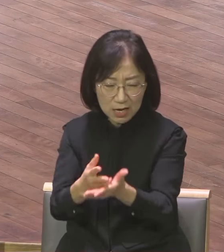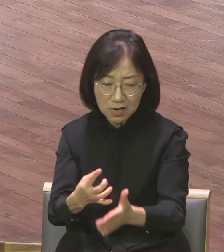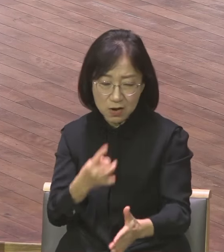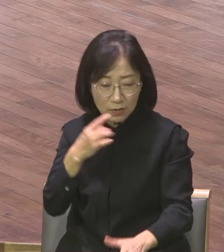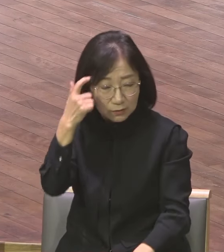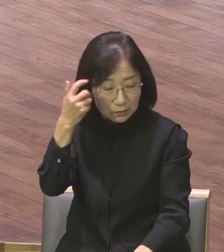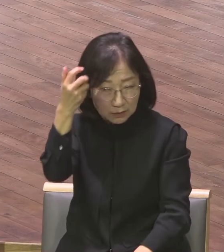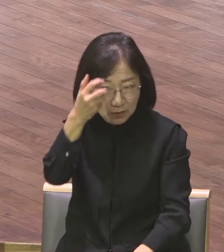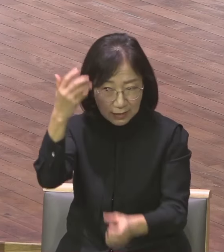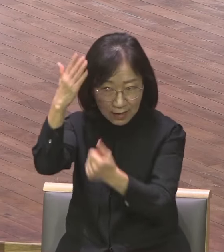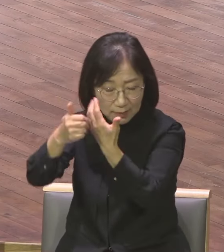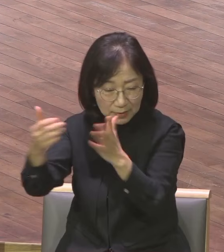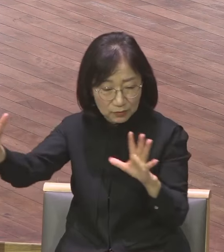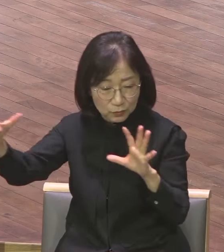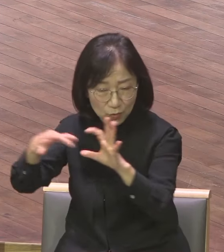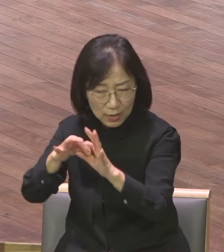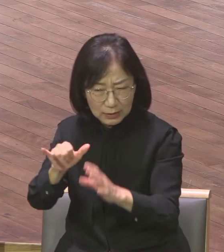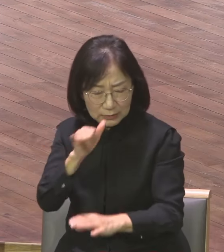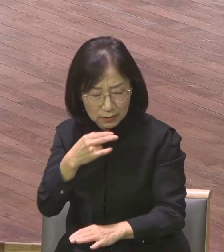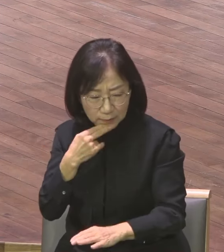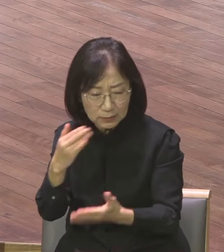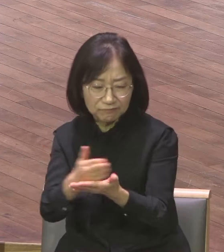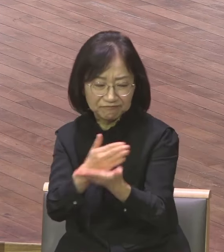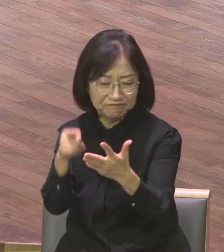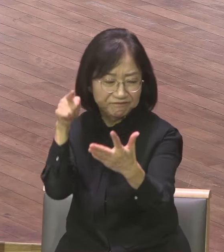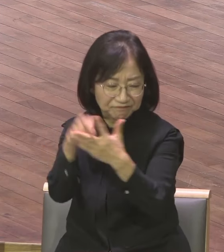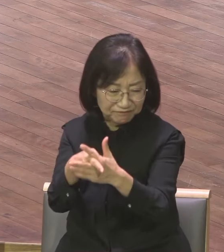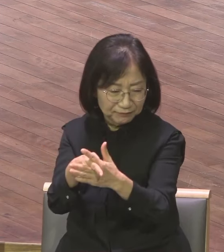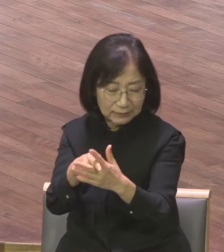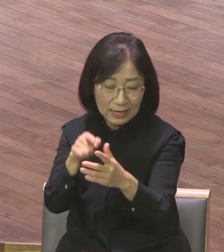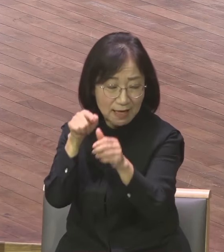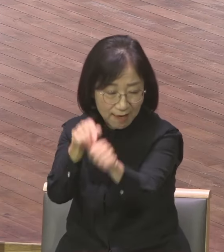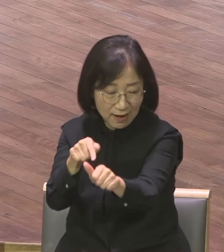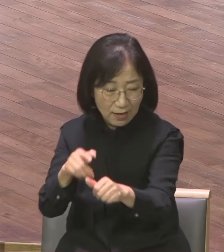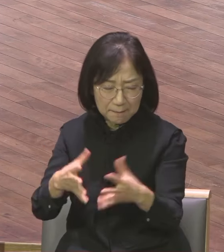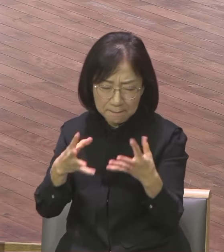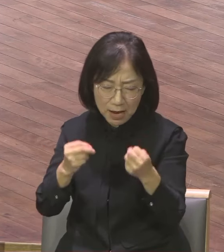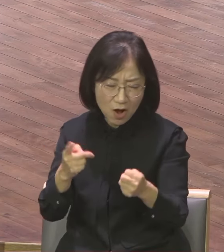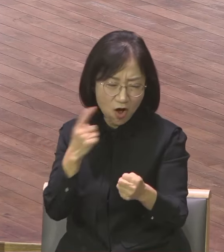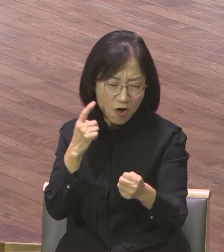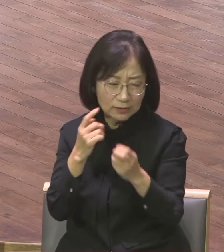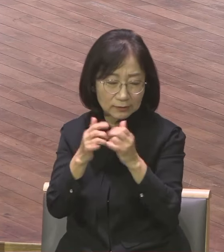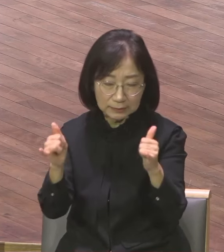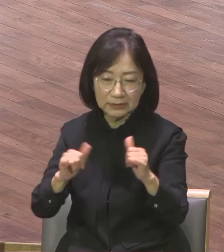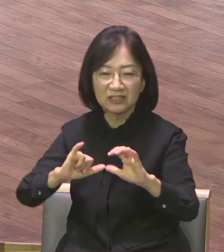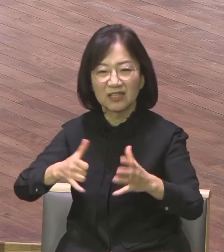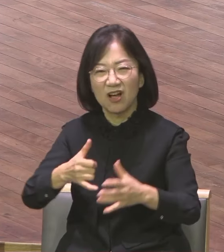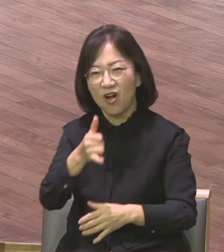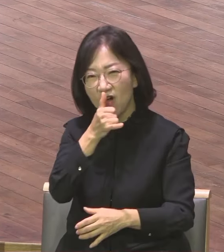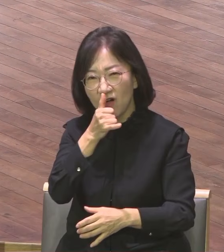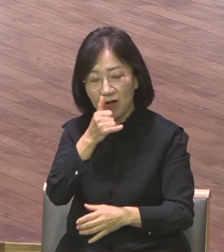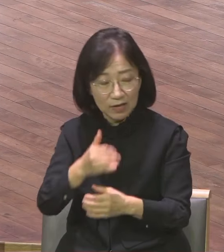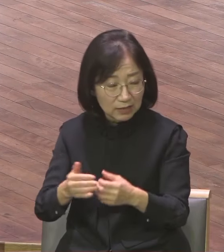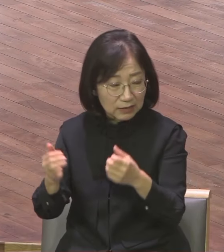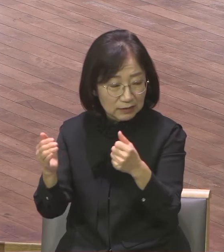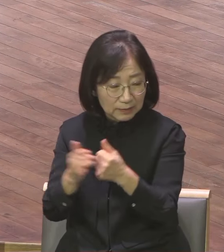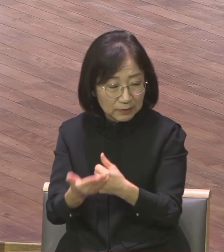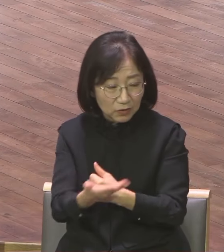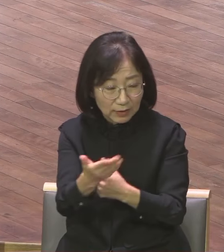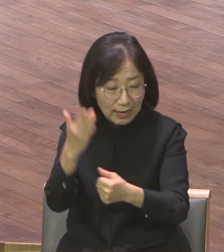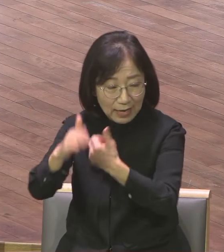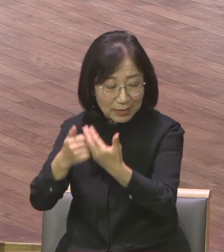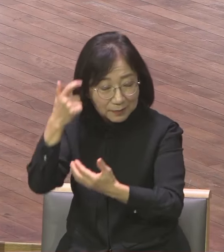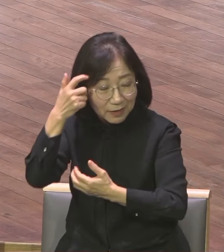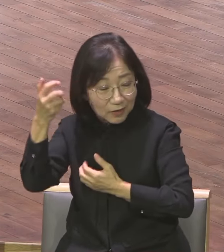오직 영들이 하나님께 속하였나 분별해라. 많은 거짓 선지자가 세상에 나왔습니다. 이로써 너희가 하나님의